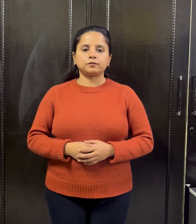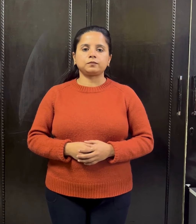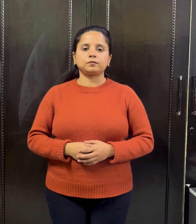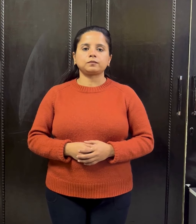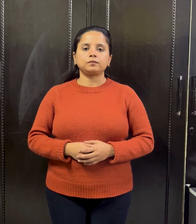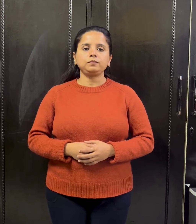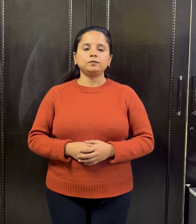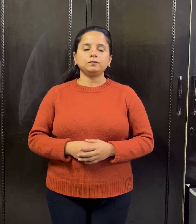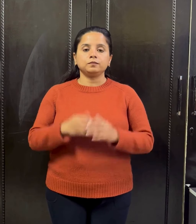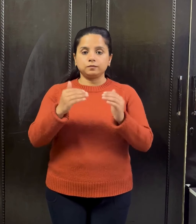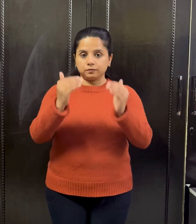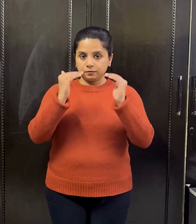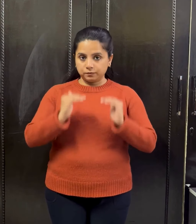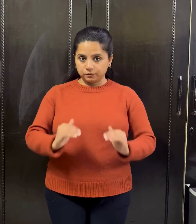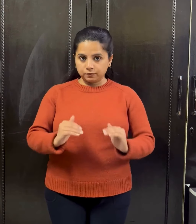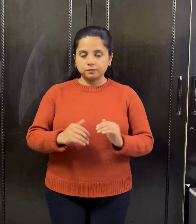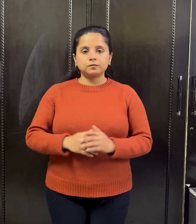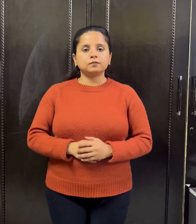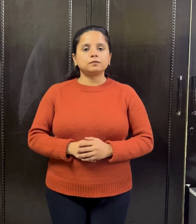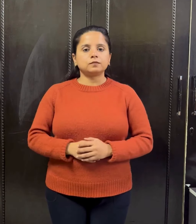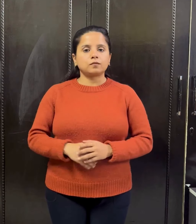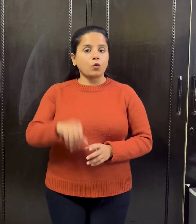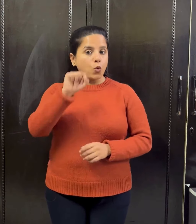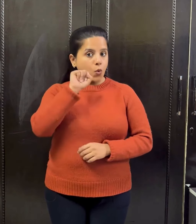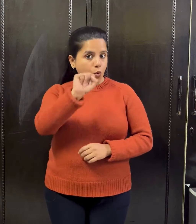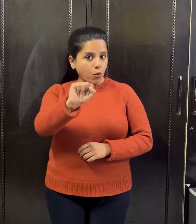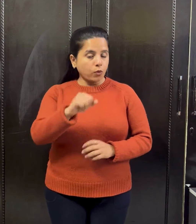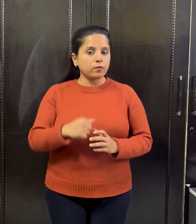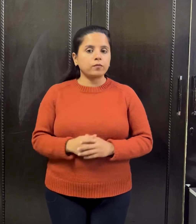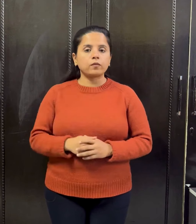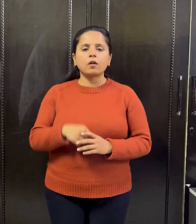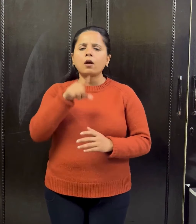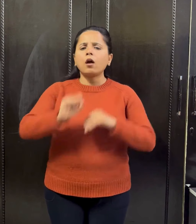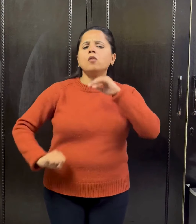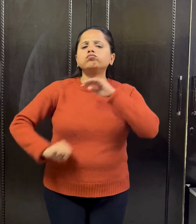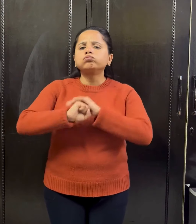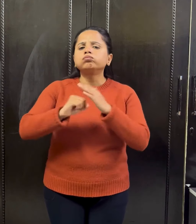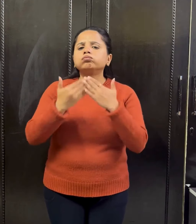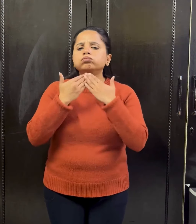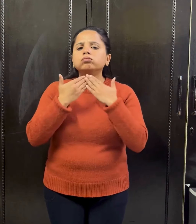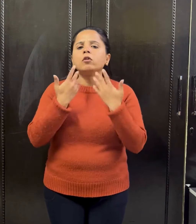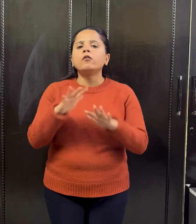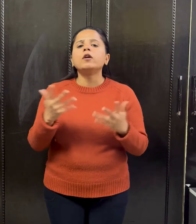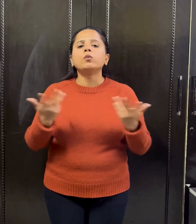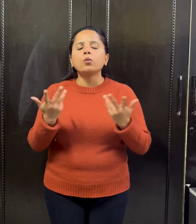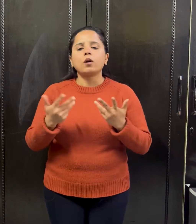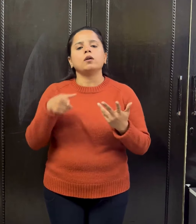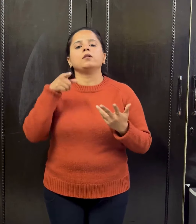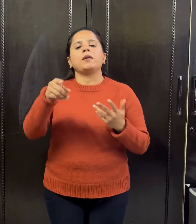अगले प्रश्न में अपनी हाईएस्ट एजुकेशनल क्वालिफिकेशन को मेंशन करें।